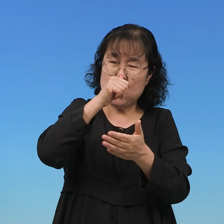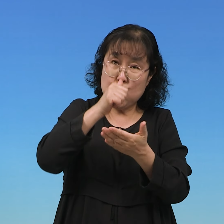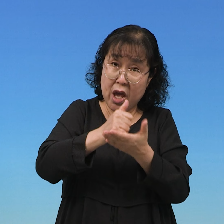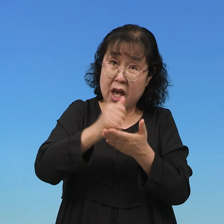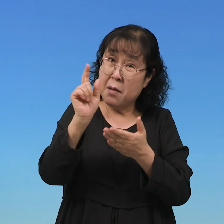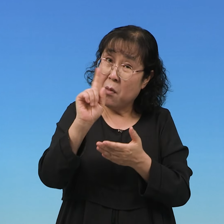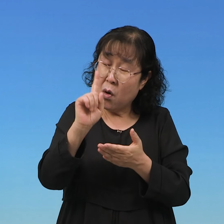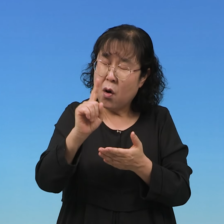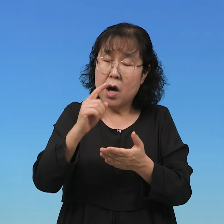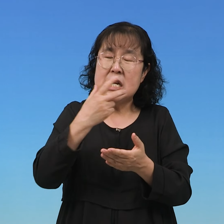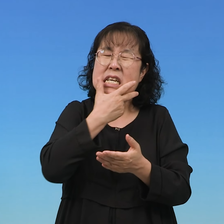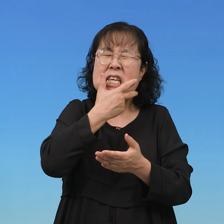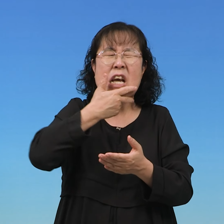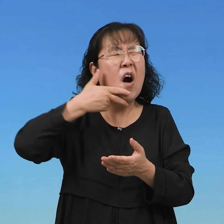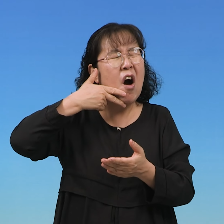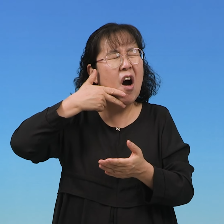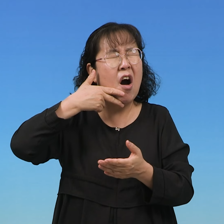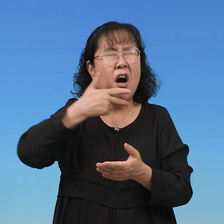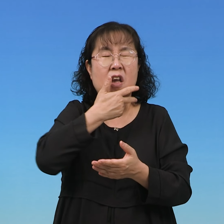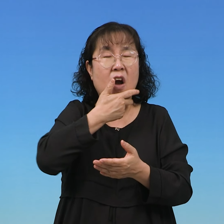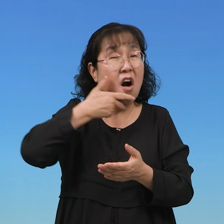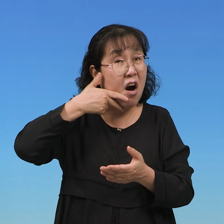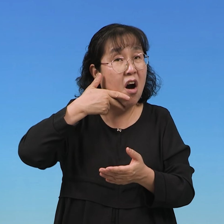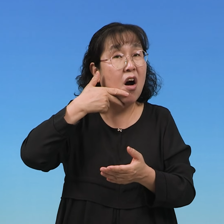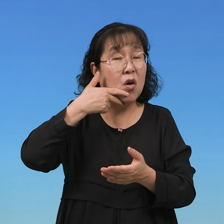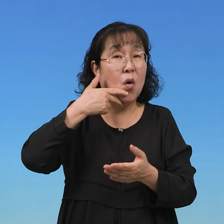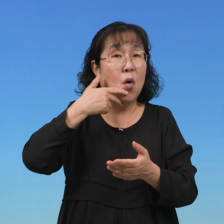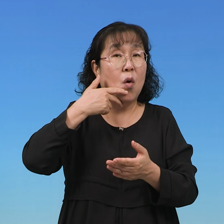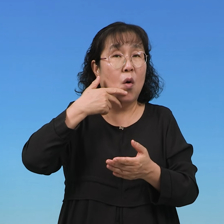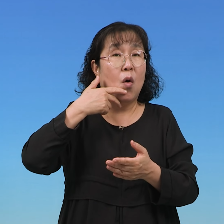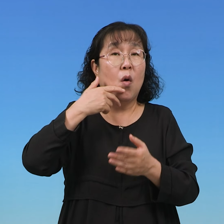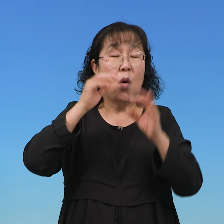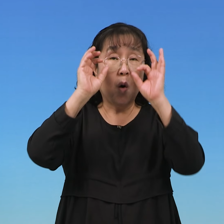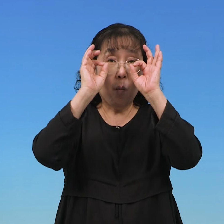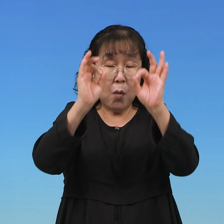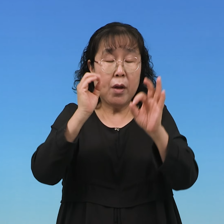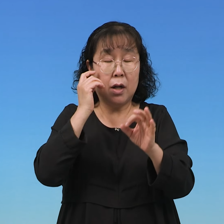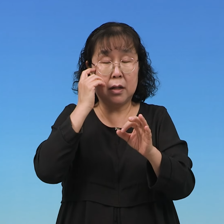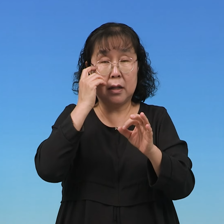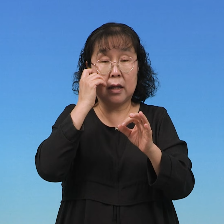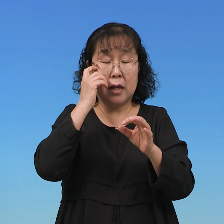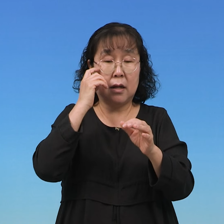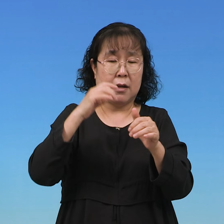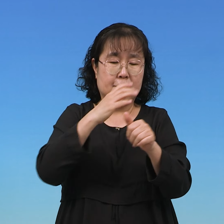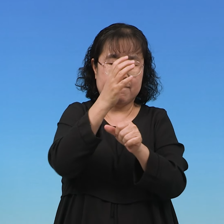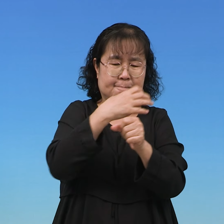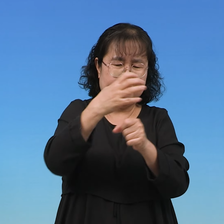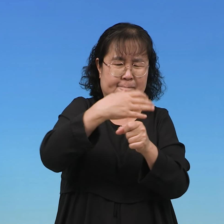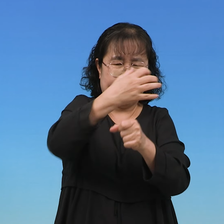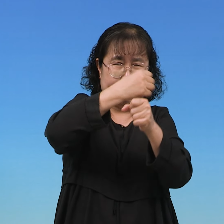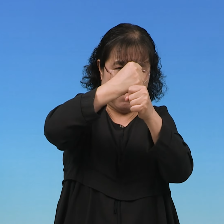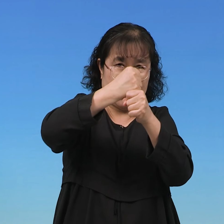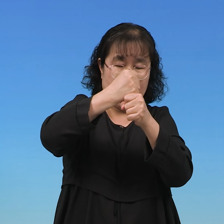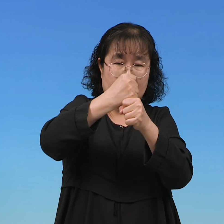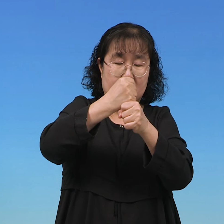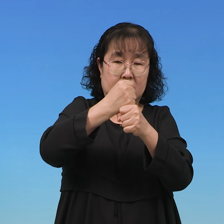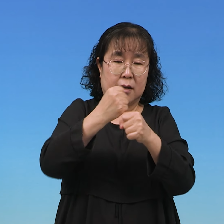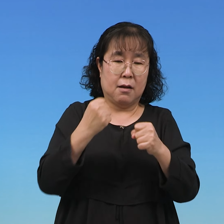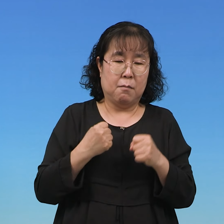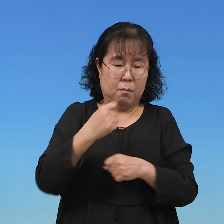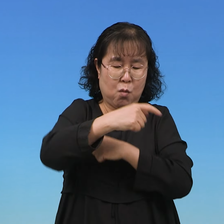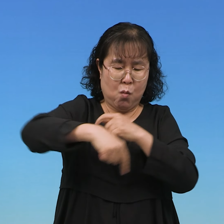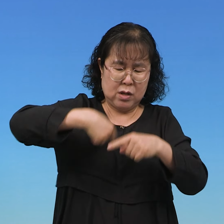entangle이라는 이 단어를 쓰더라고요. 이 단어는요, 얽어매다, 걸어서 꼼짝 못하게 하다, 이런 뜻을 가진